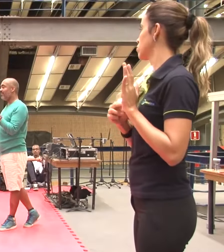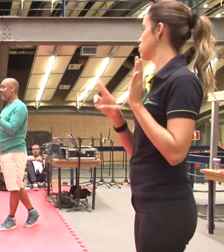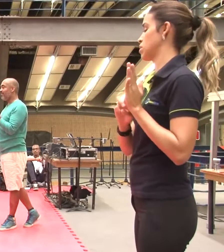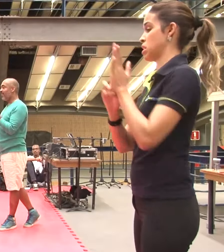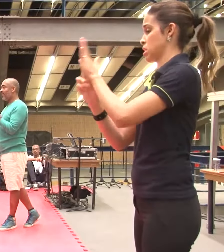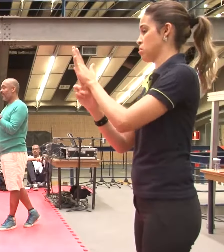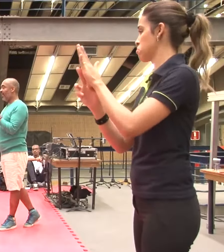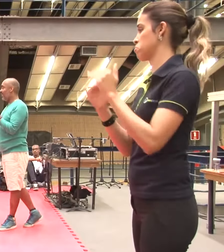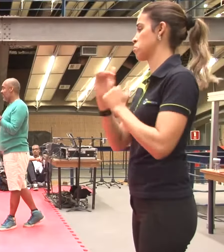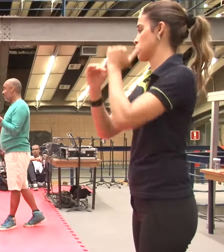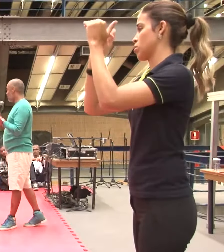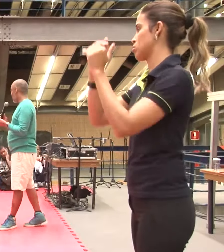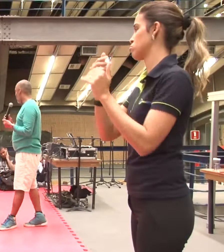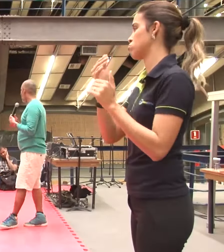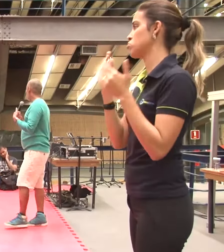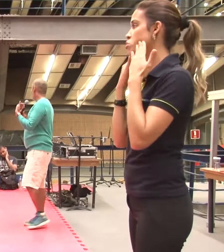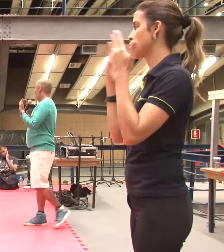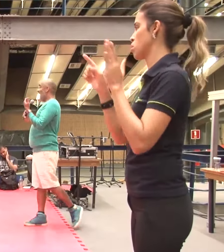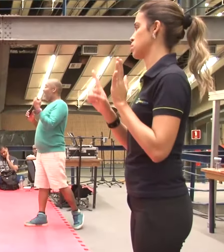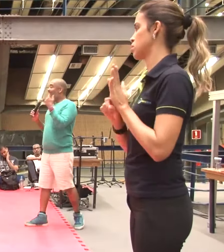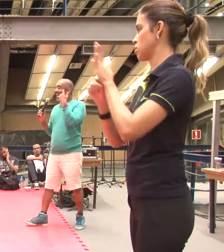progressão. Né? Tanto que ela